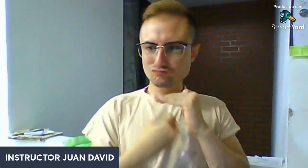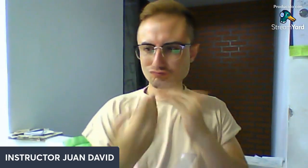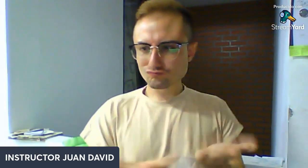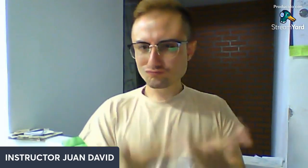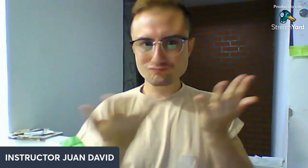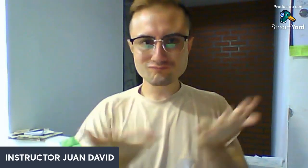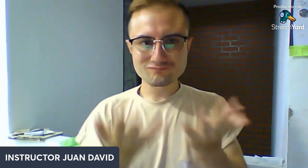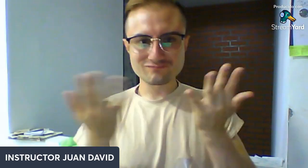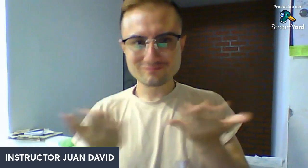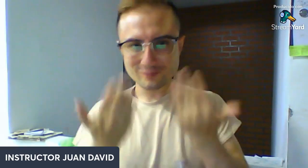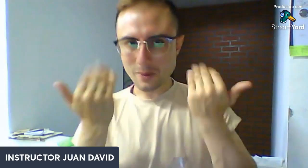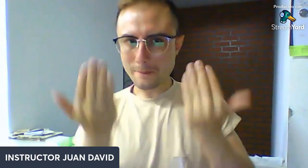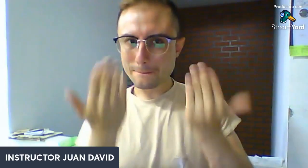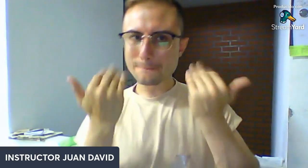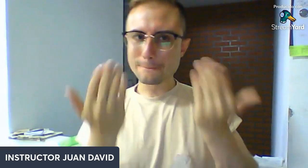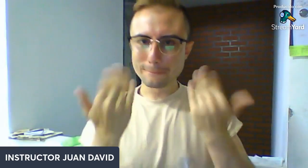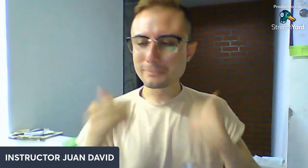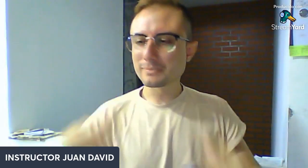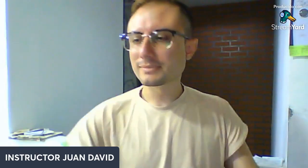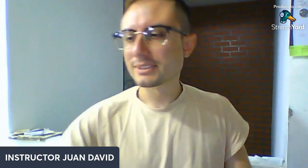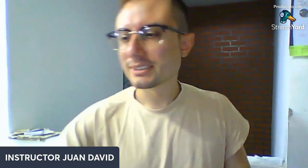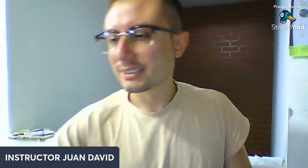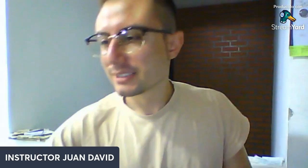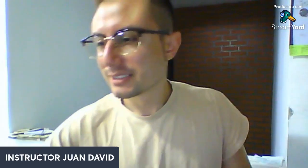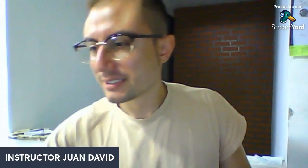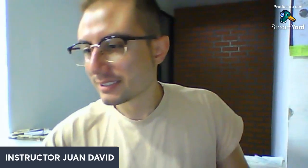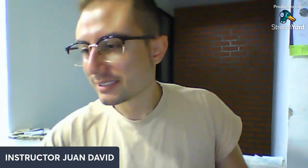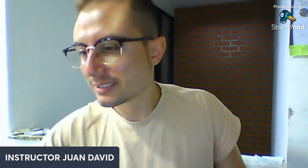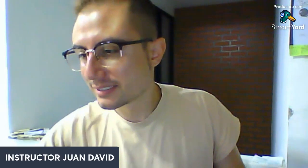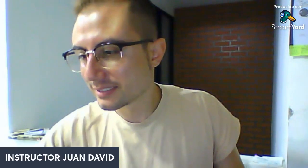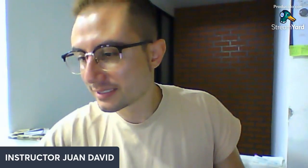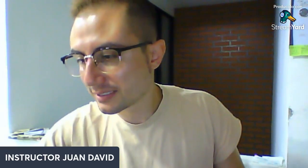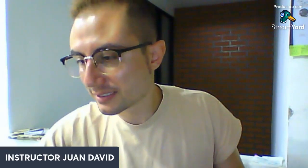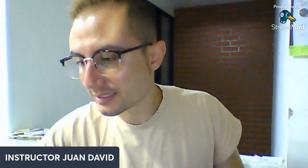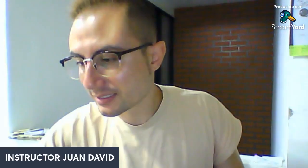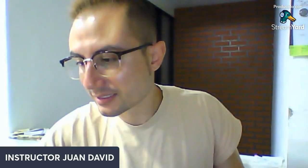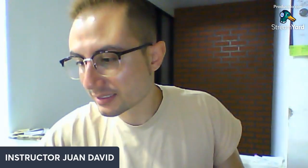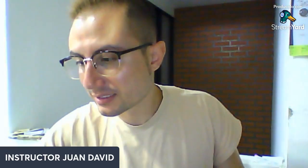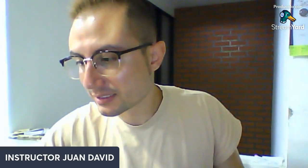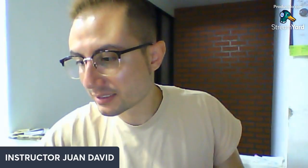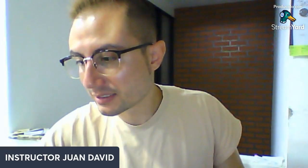Bien, ahí les envié el link en los comentarios para que ingresen. Vamos, ánimo.